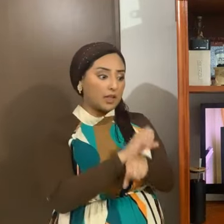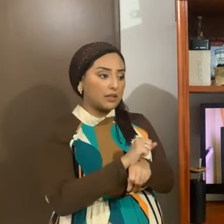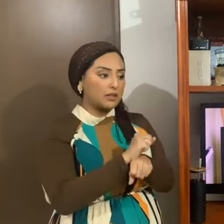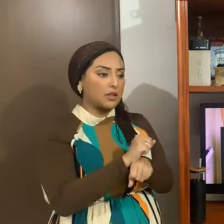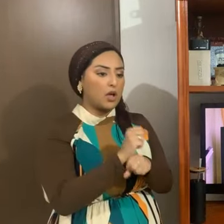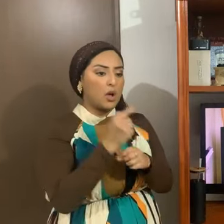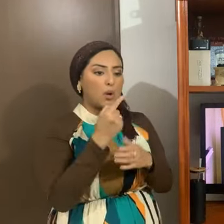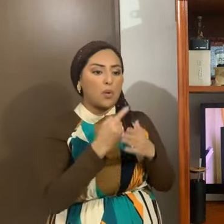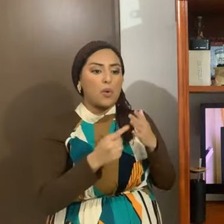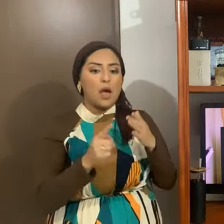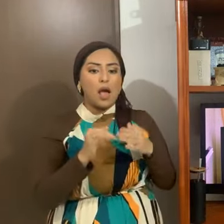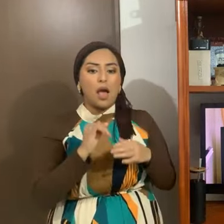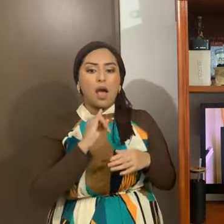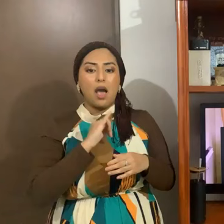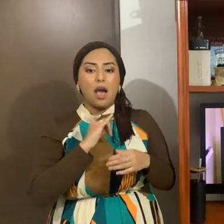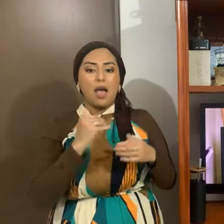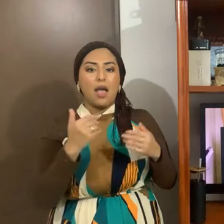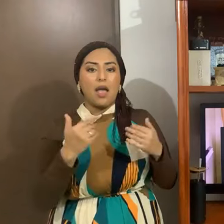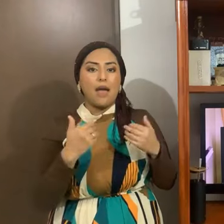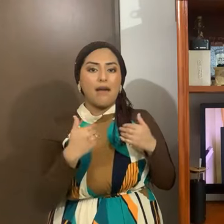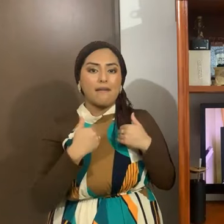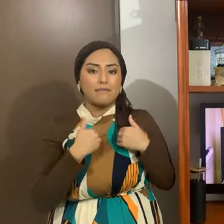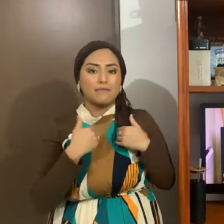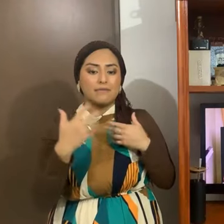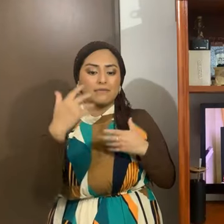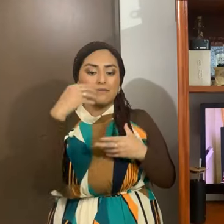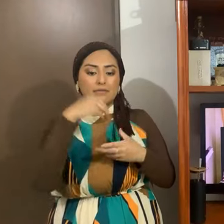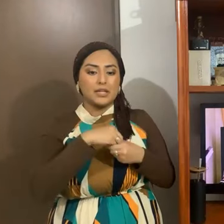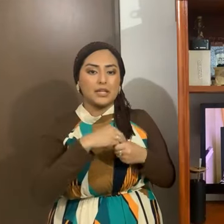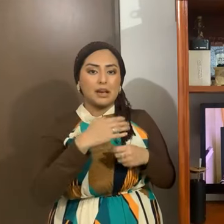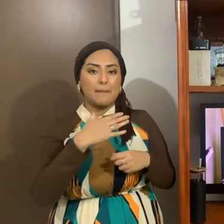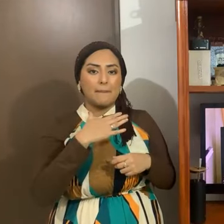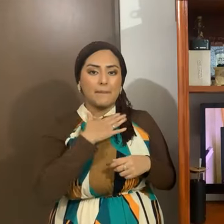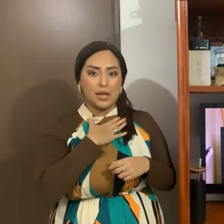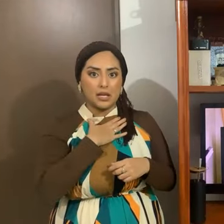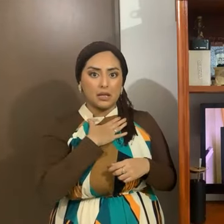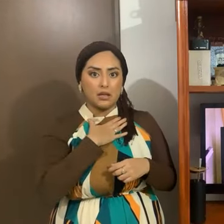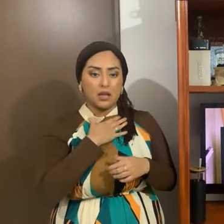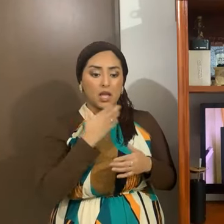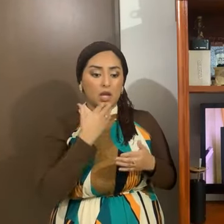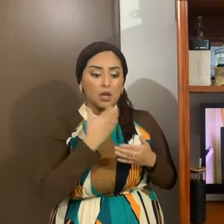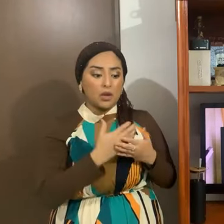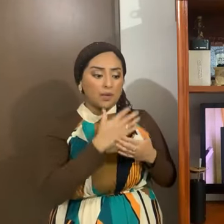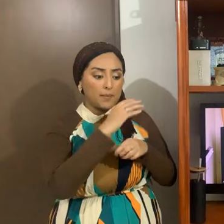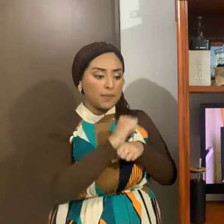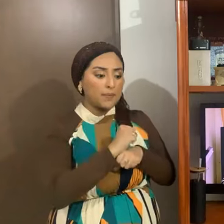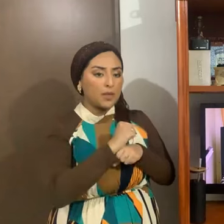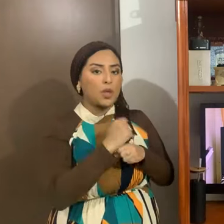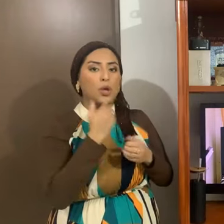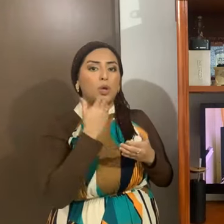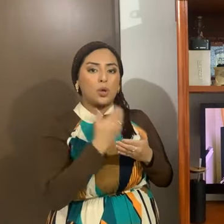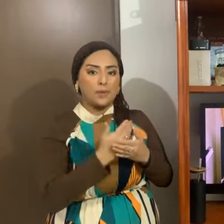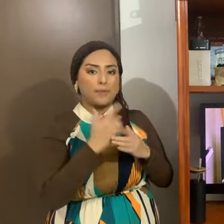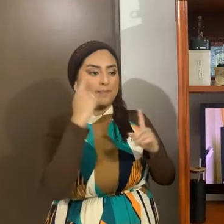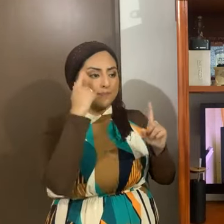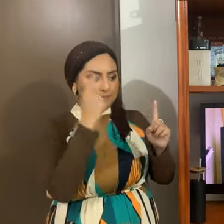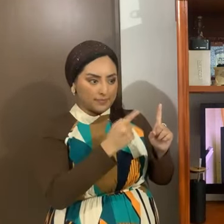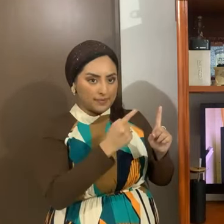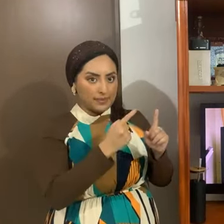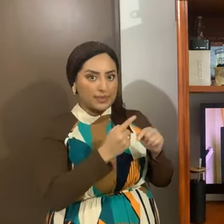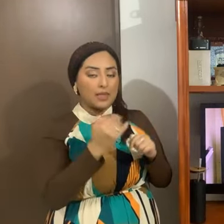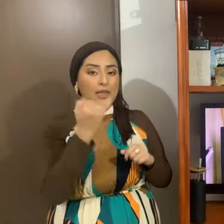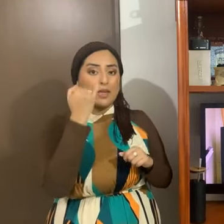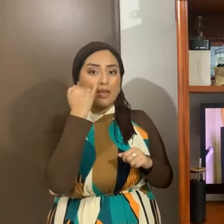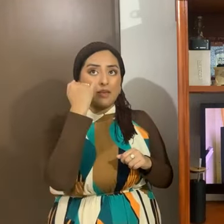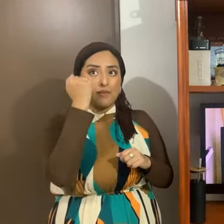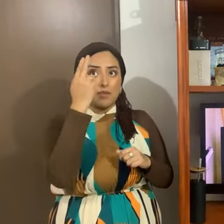yo tengo, lo que habita en mí. ¿Tengo buenos hábitos? Entonces tendré buenas consecuencias. Si